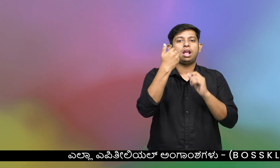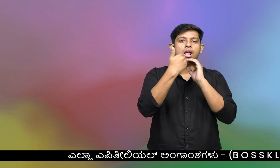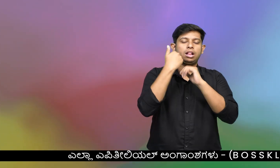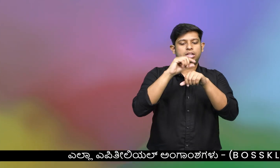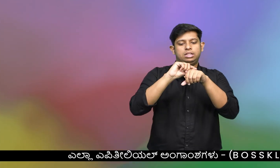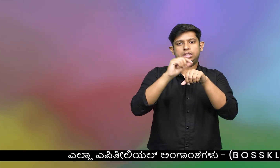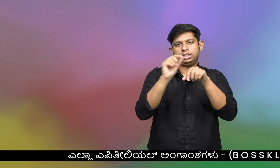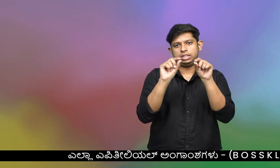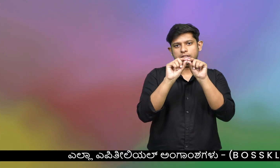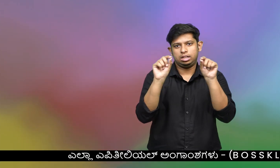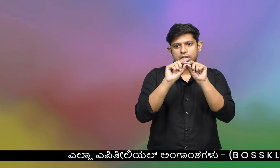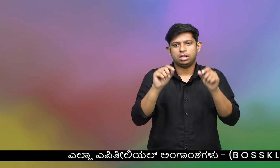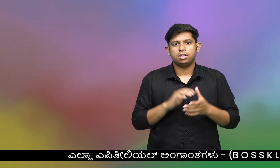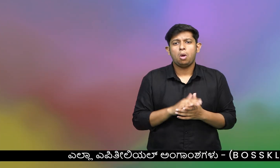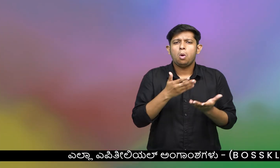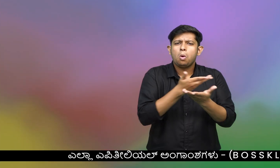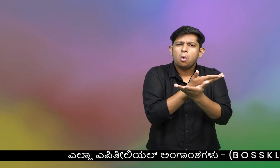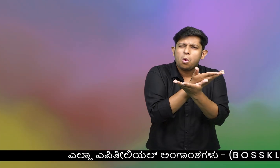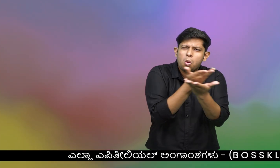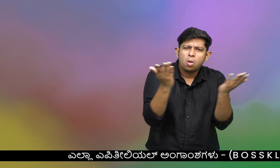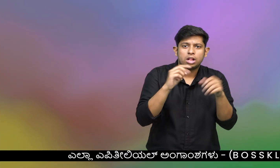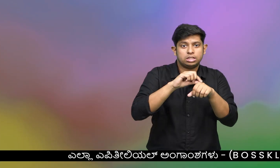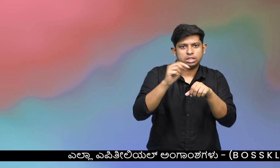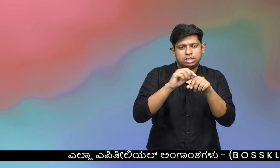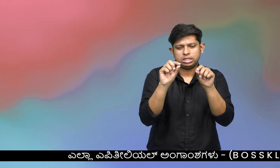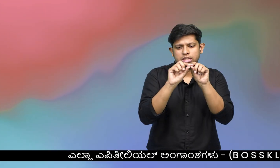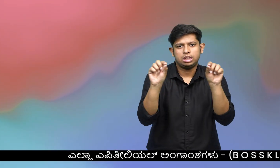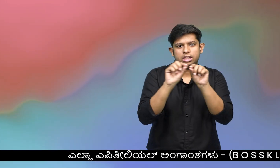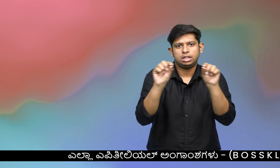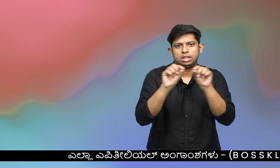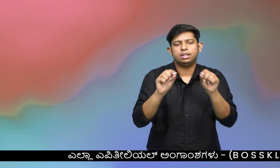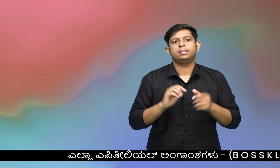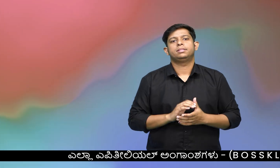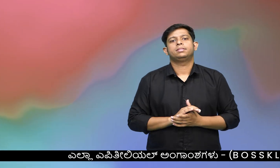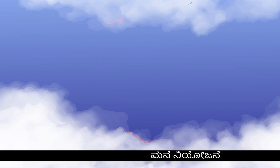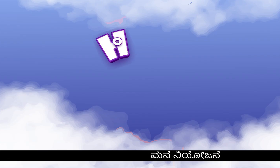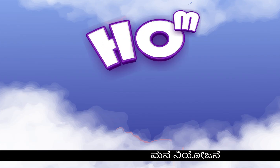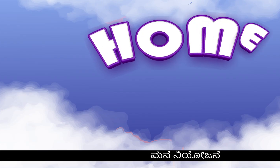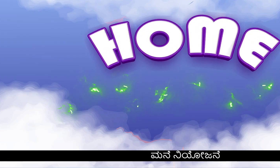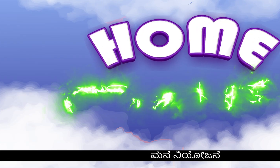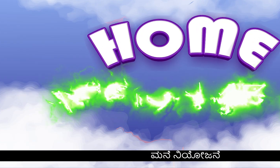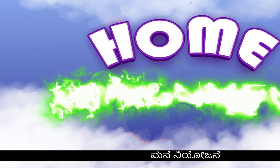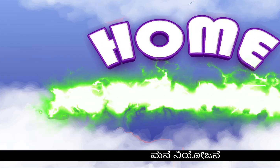ಎಲ್ಲ ಎಪಿಥೀಲಿಯಲ್ ಅಂಗಾಂಶಗಳು BOSS KLMN. ಮನೆ